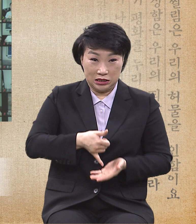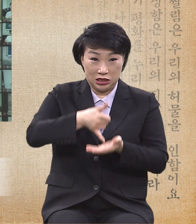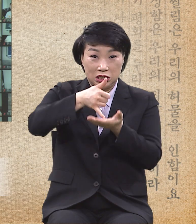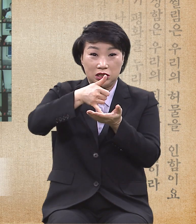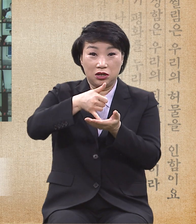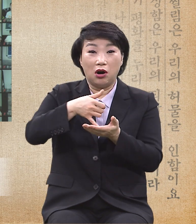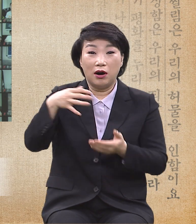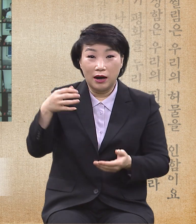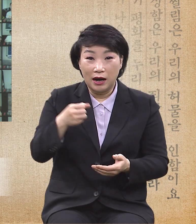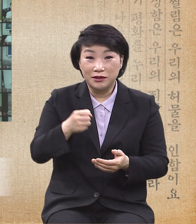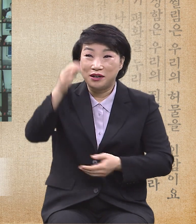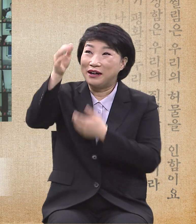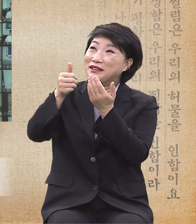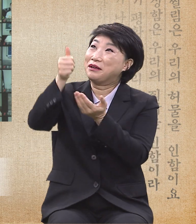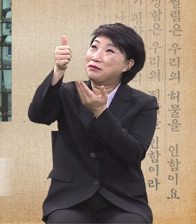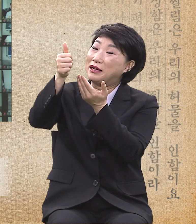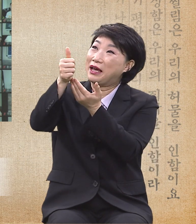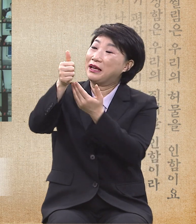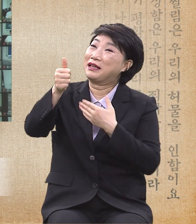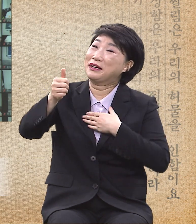가지고 하나님 앞에